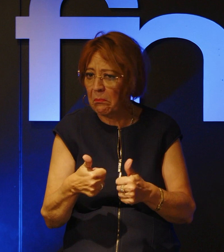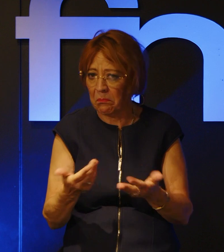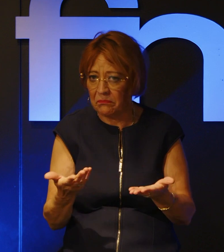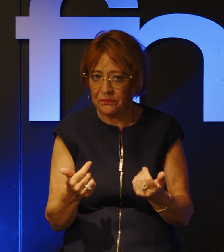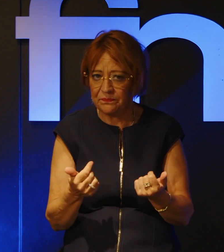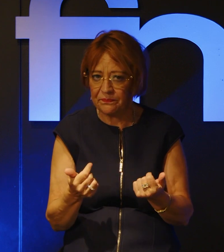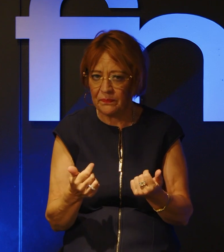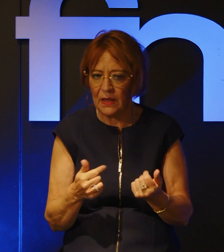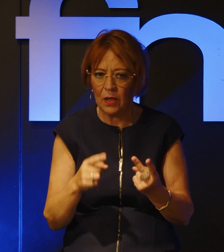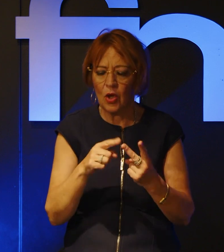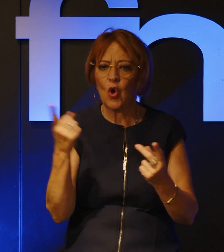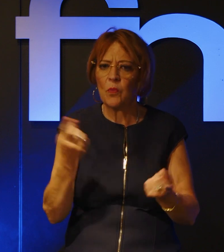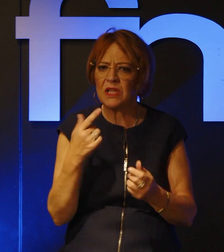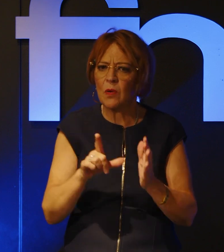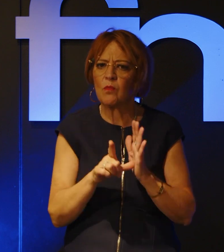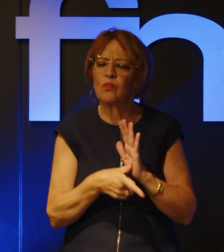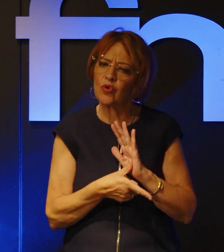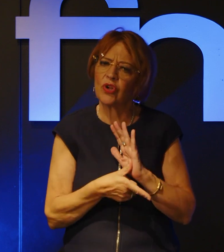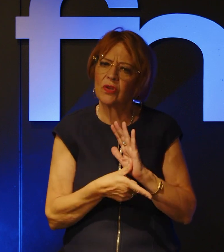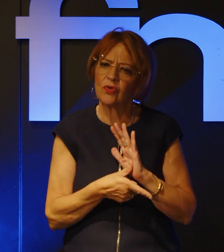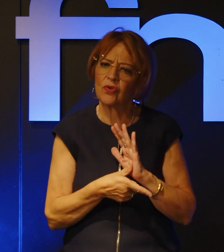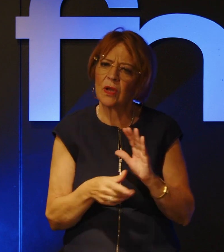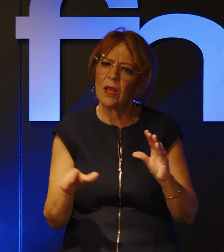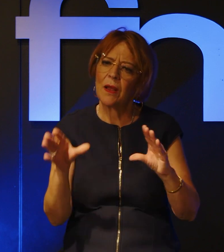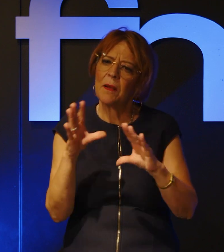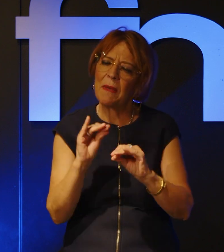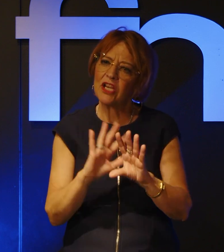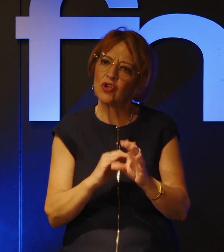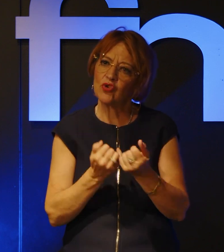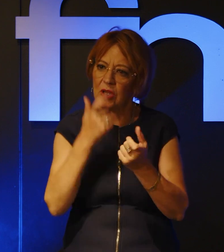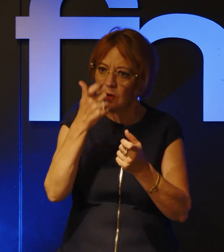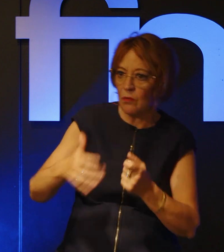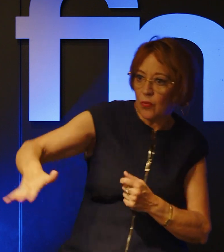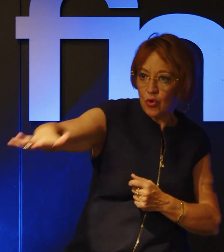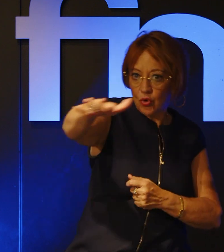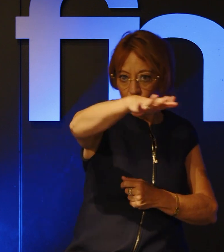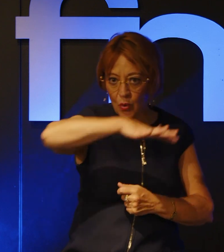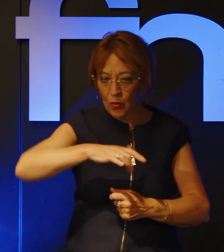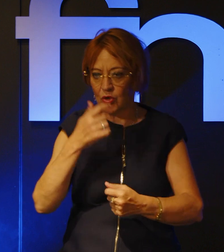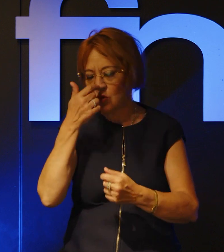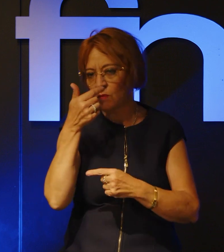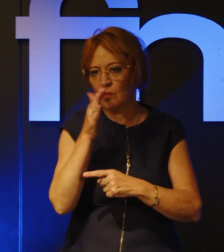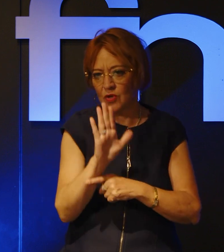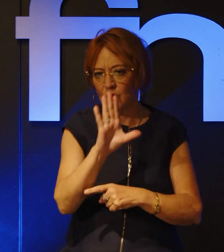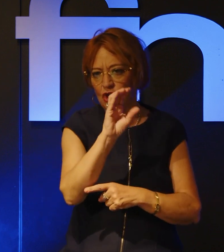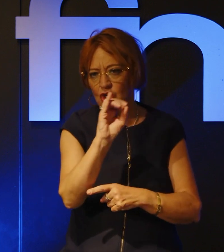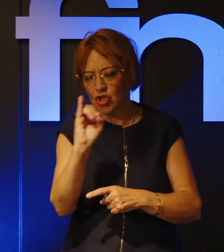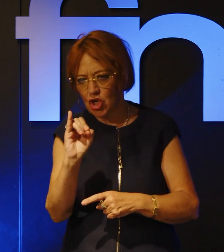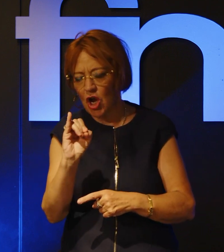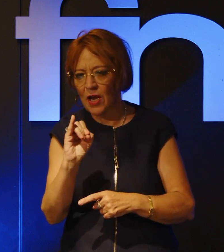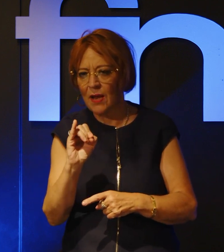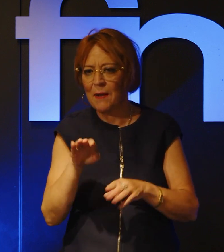H comecei a ter projetos e mais para a sociedade civil como Joy e práticas coletivas sub